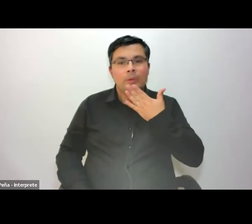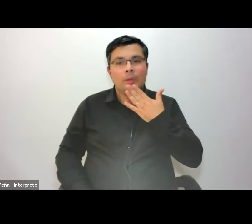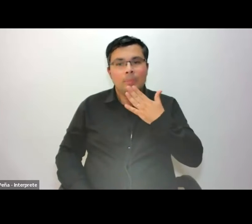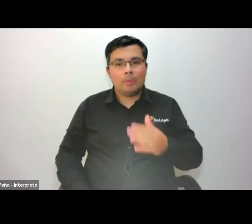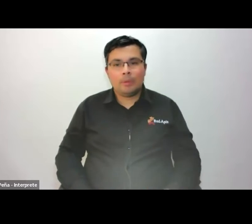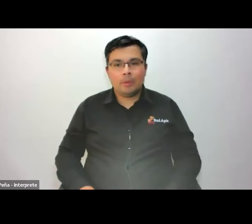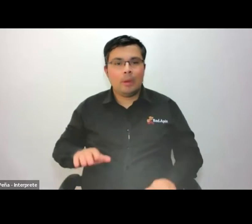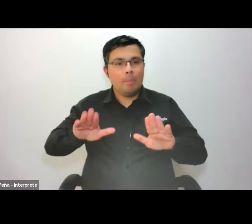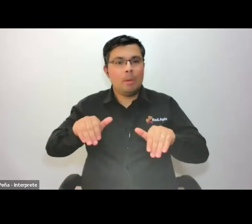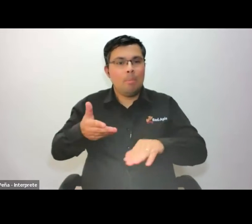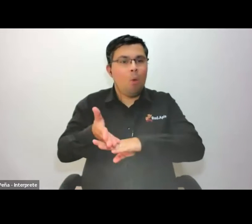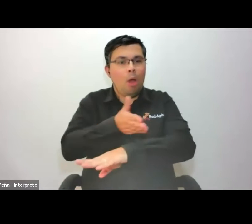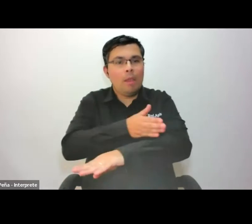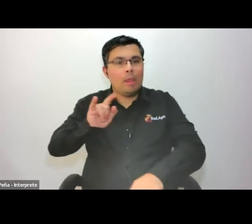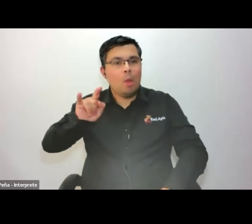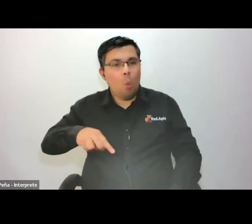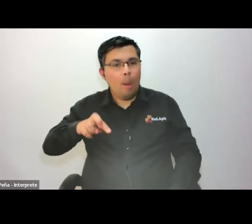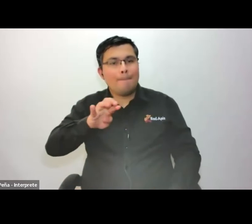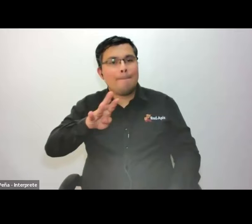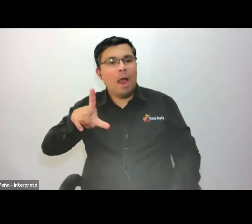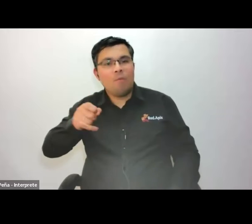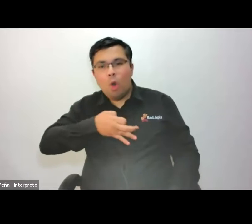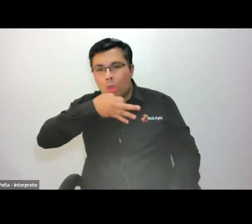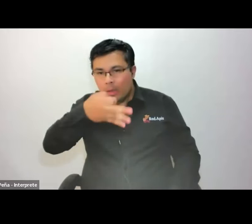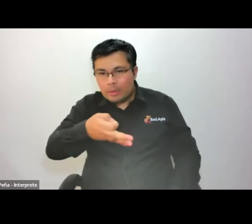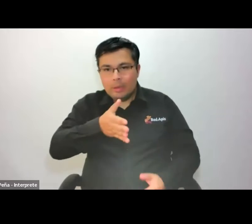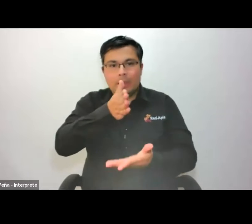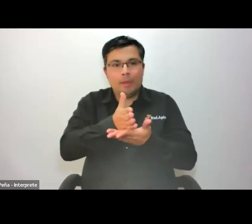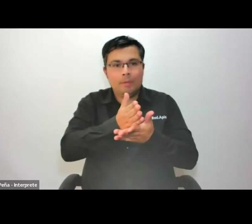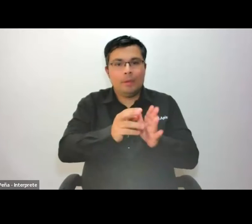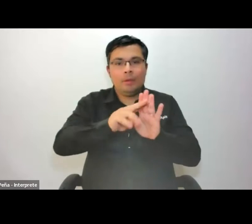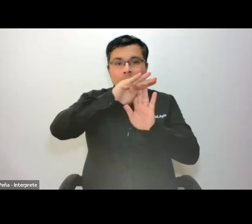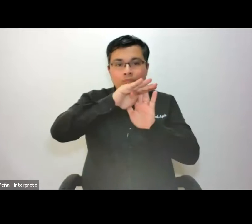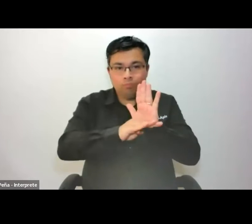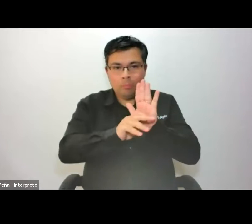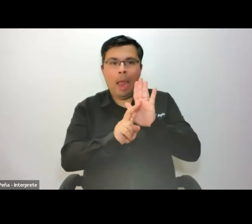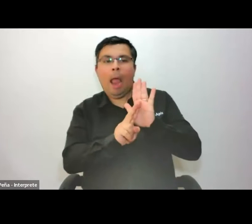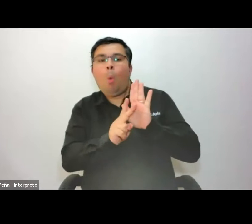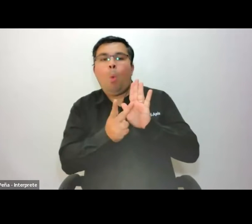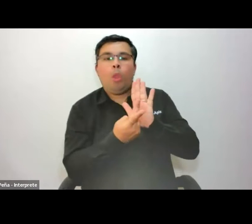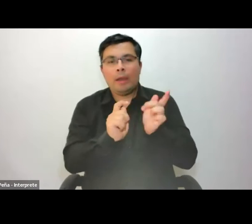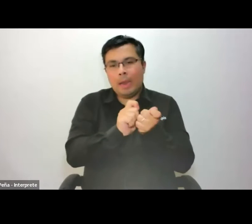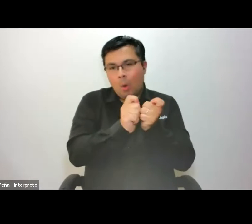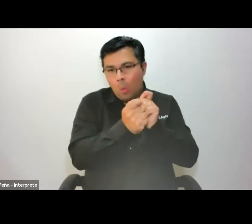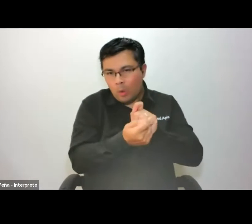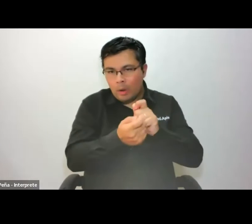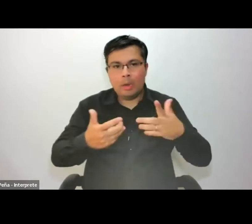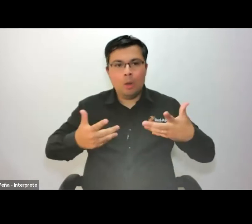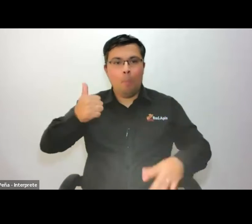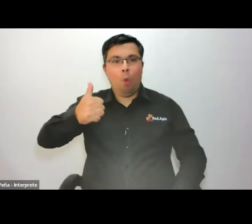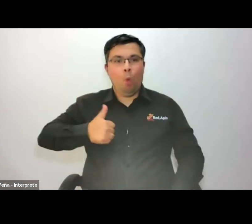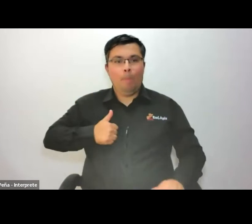de generar también formas de fiscalización de esos ajustes. Por eso es tan importante lo que nos cuenta Juan Pablo y